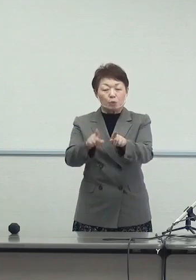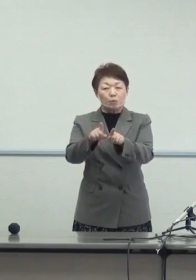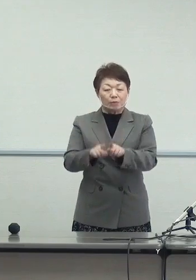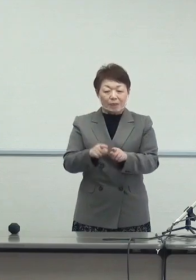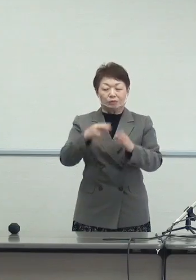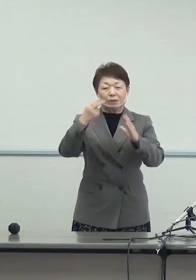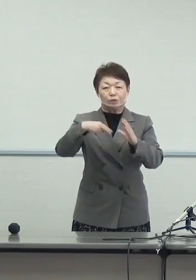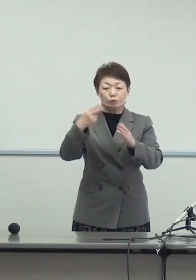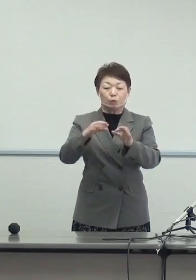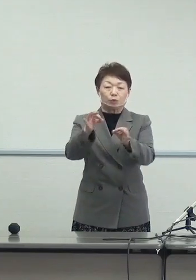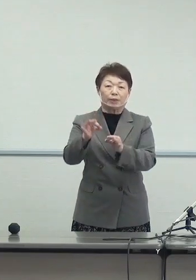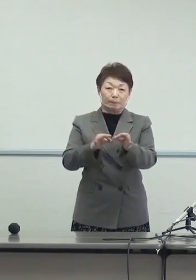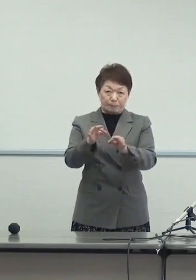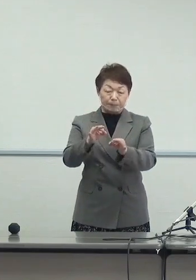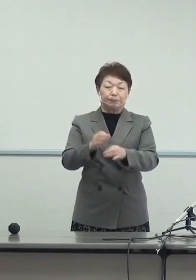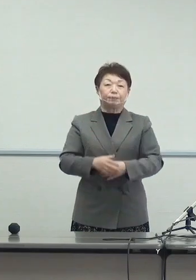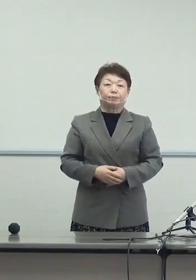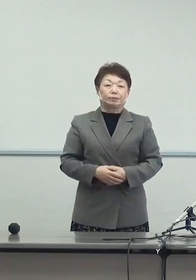食店、